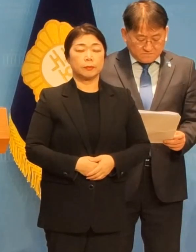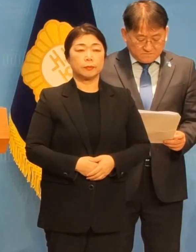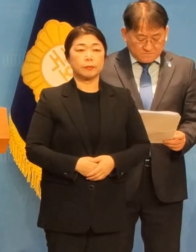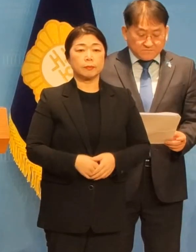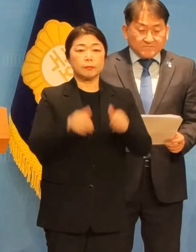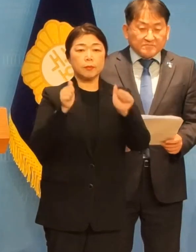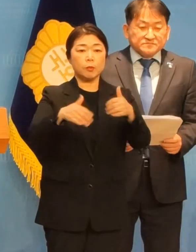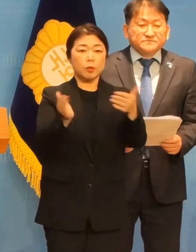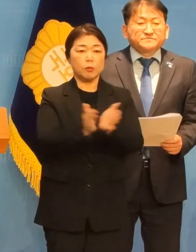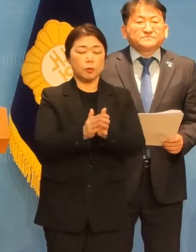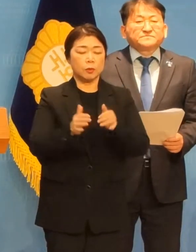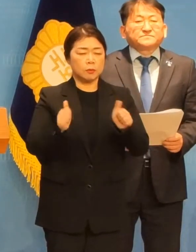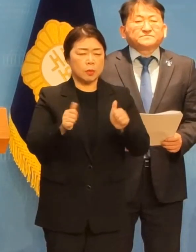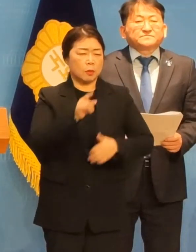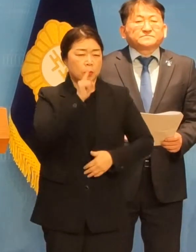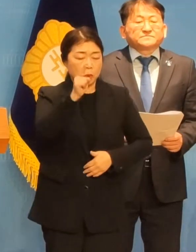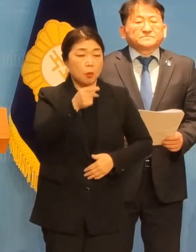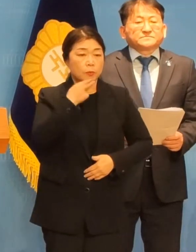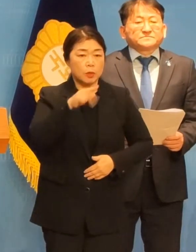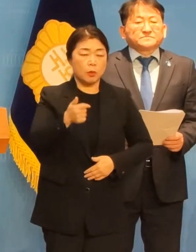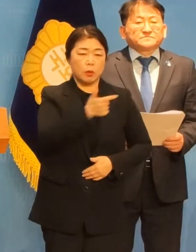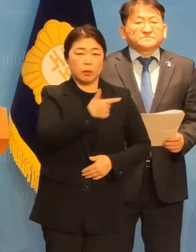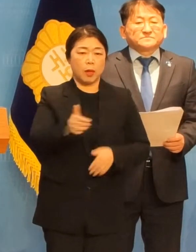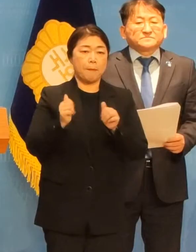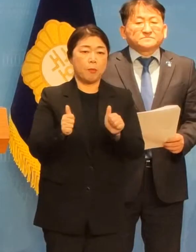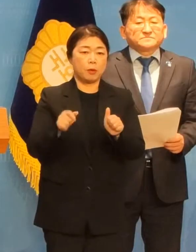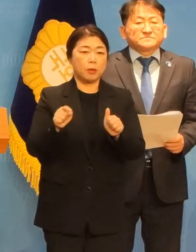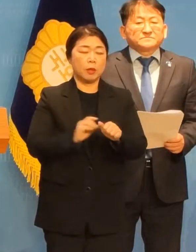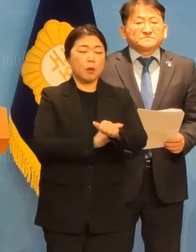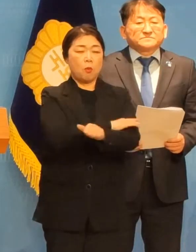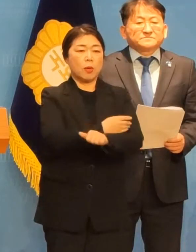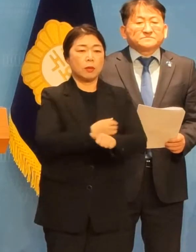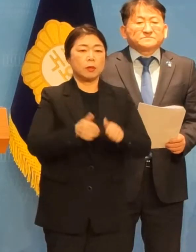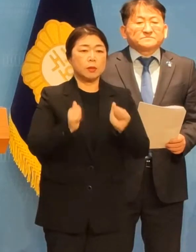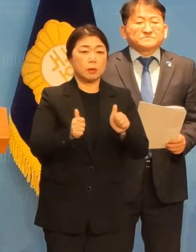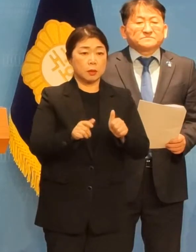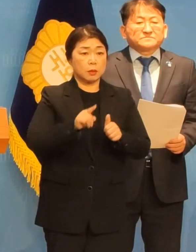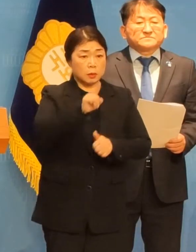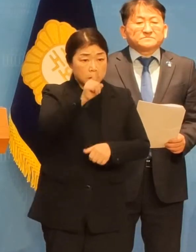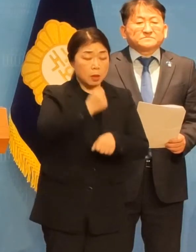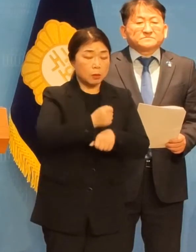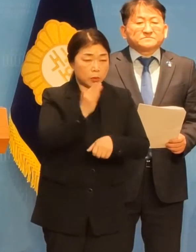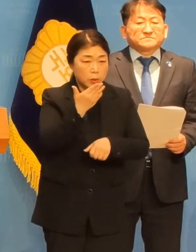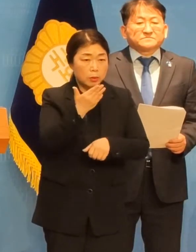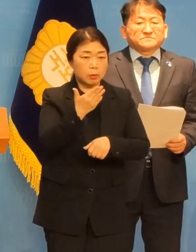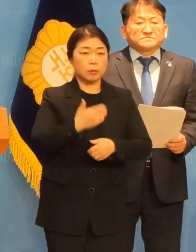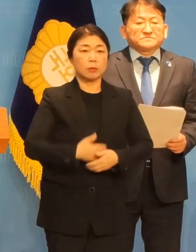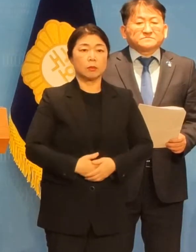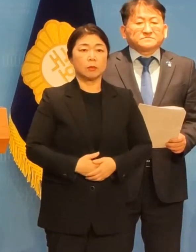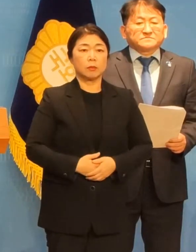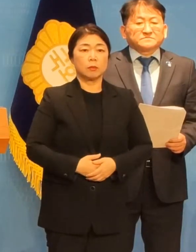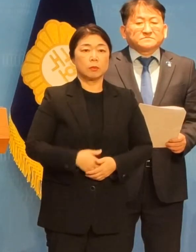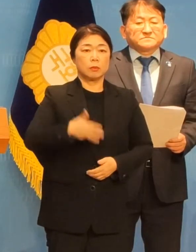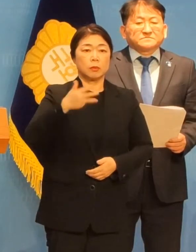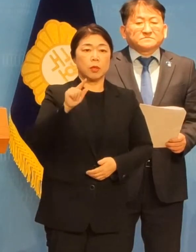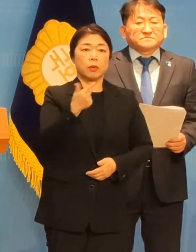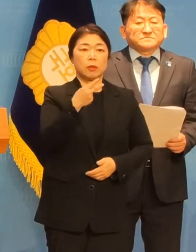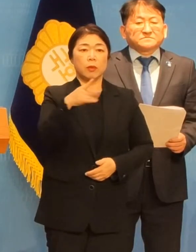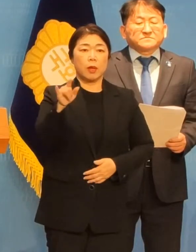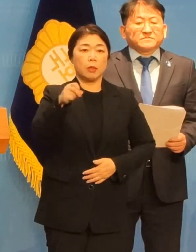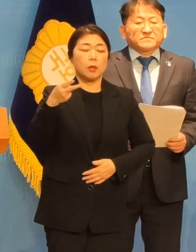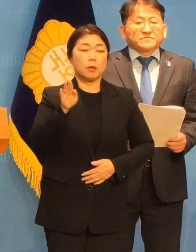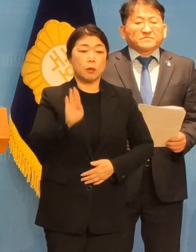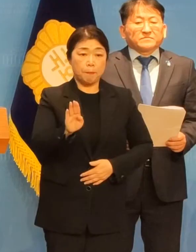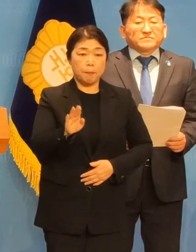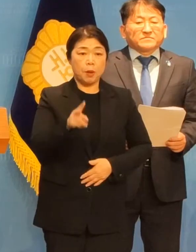재판부가 제청하지 않더라도 대법원이 권한쟁의 심판을 헌재에 청구할 수 있습니다. 천대엽 법원행정처장은 이